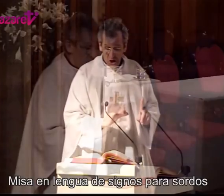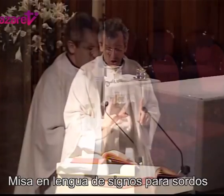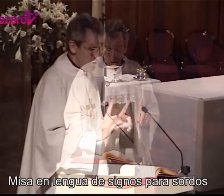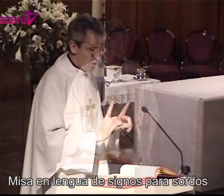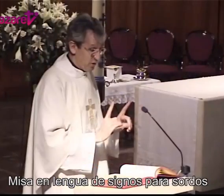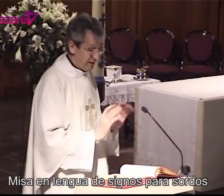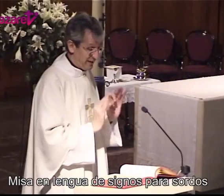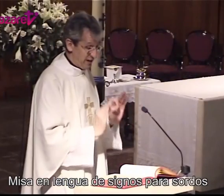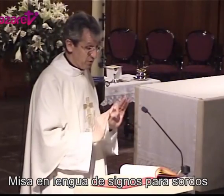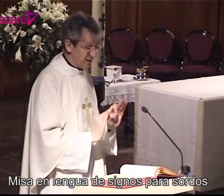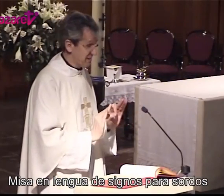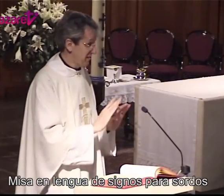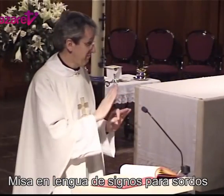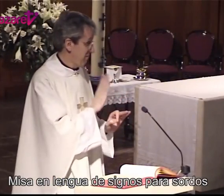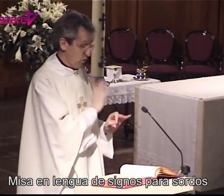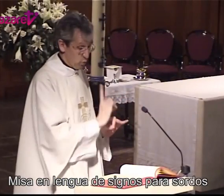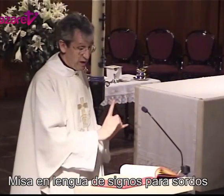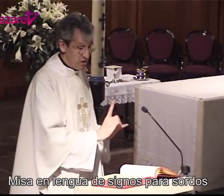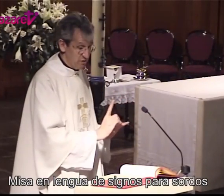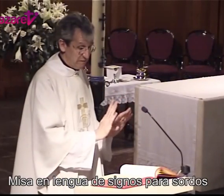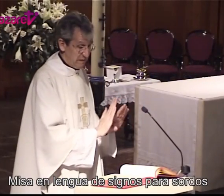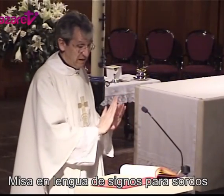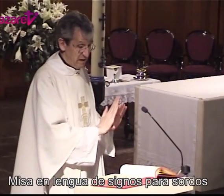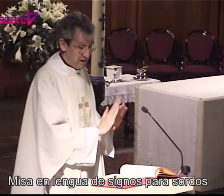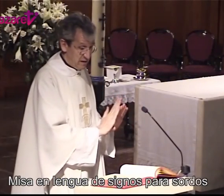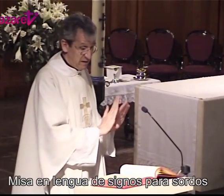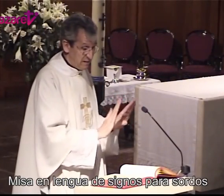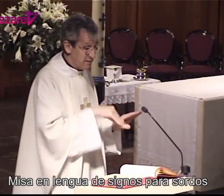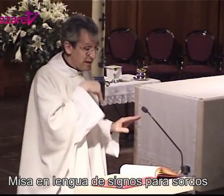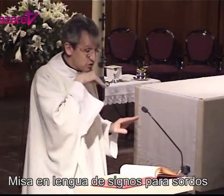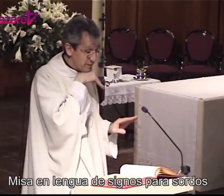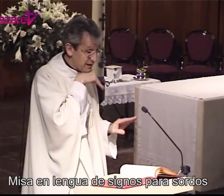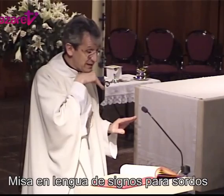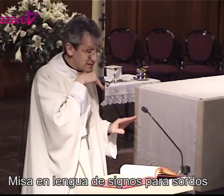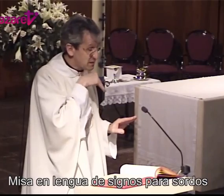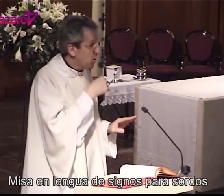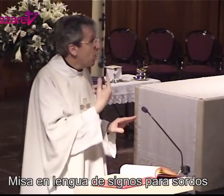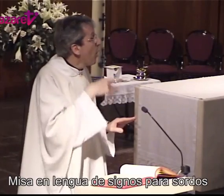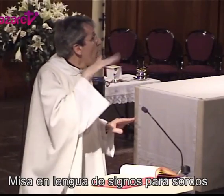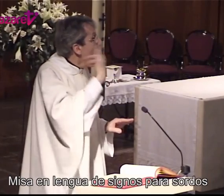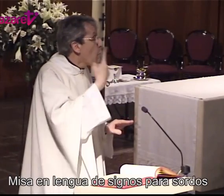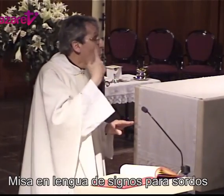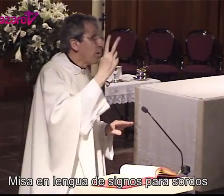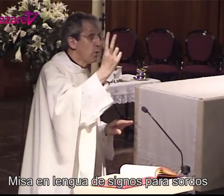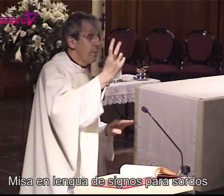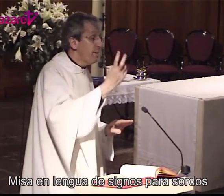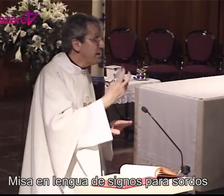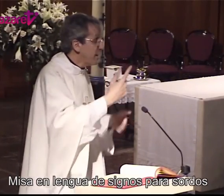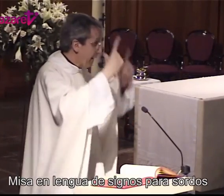no, que no es dueño de las ovejas, cuando ve venir